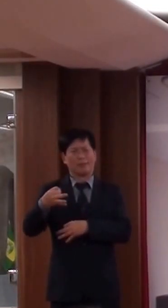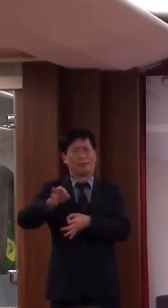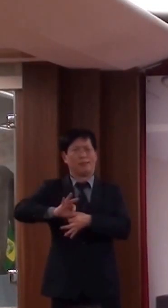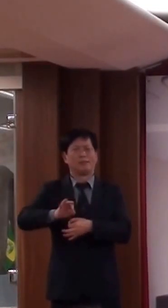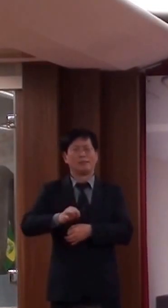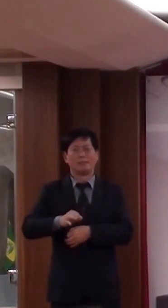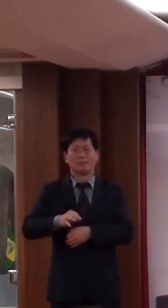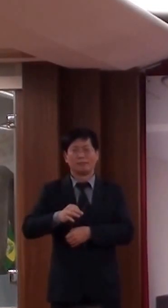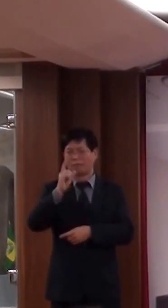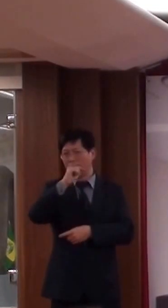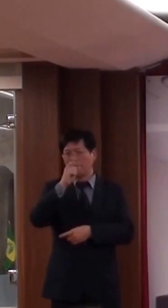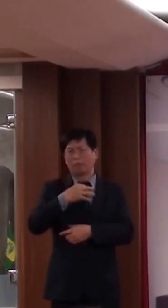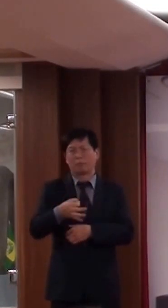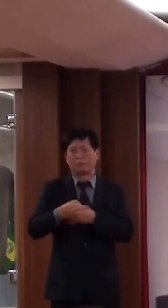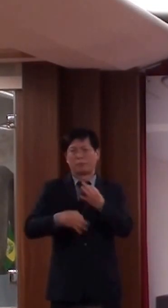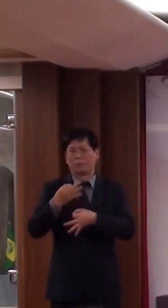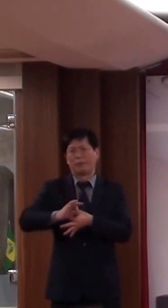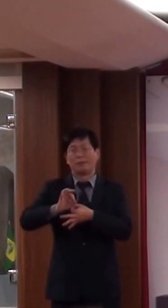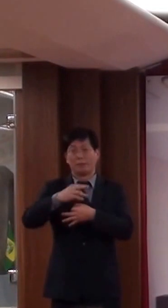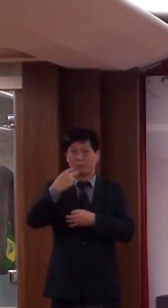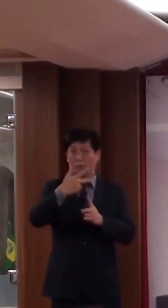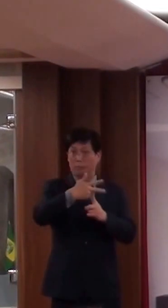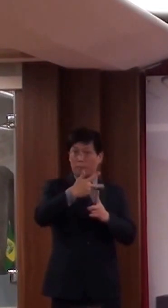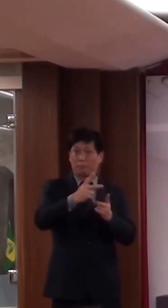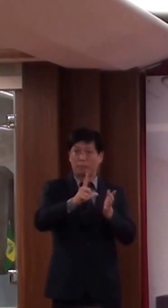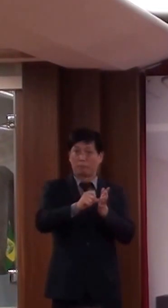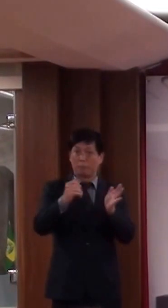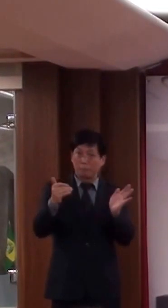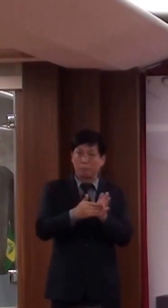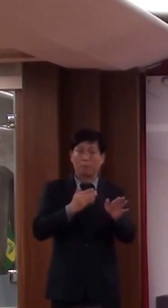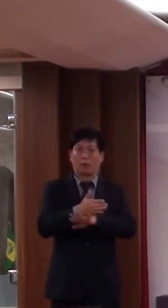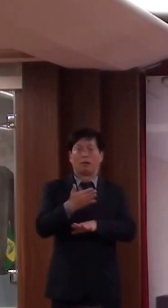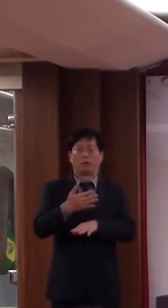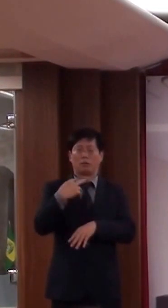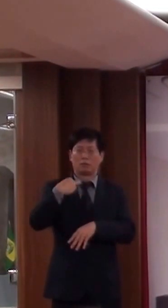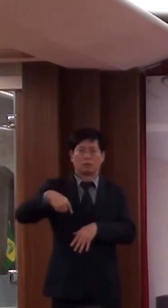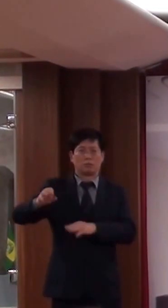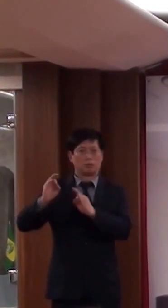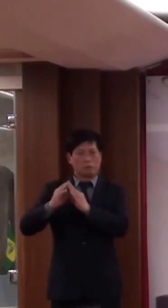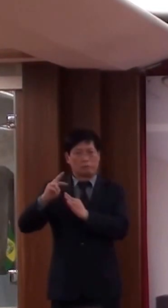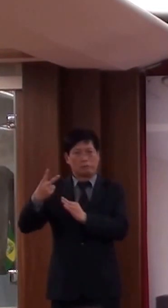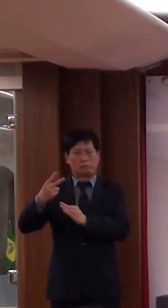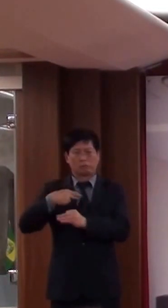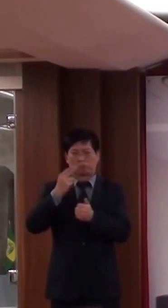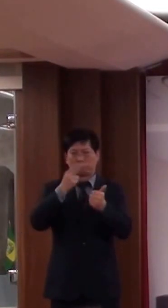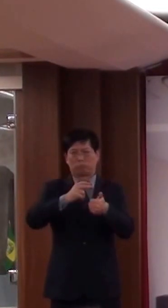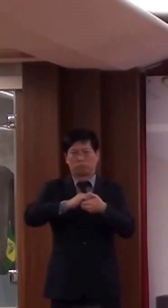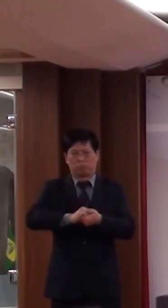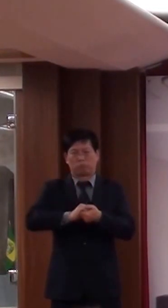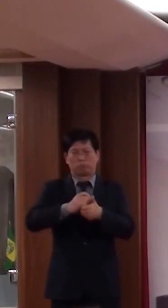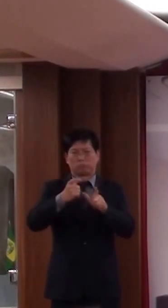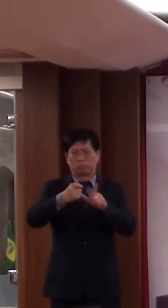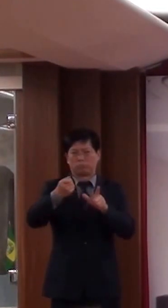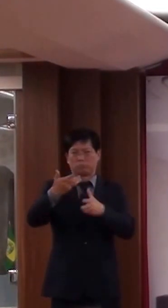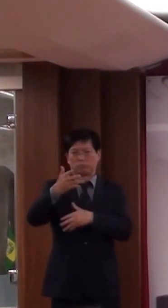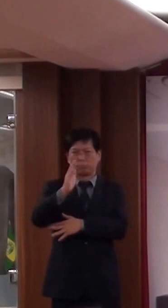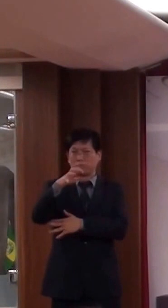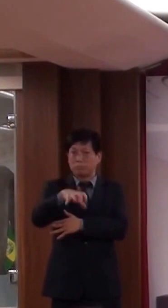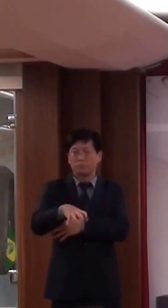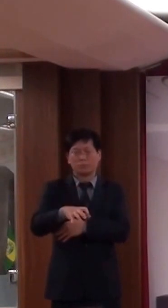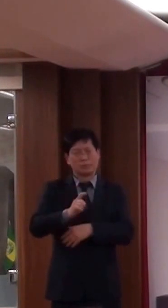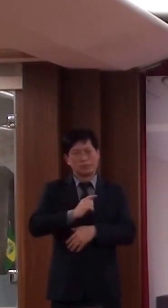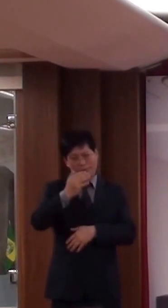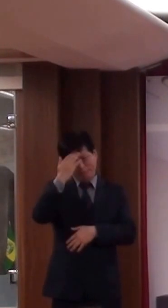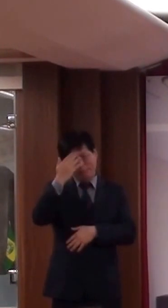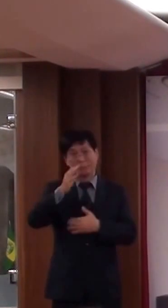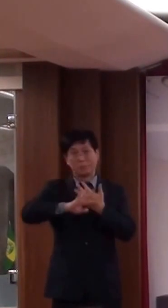糕啊！啊，永远在那边缴，而且便利店不收了，它要变成你要去这个银行或者指定的地方，就很麻烦，自己麻烦也